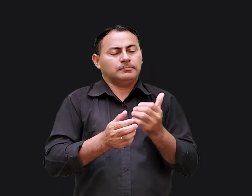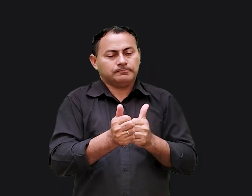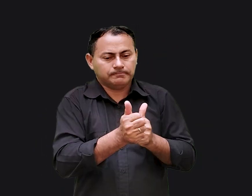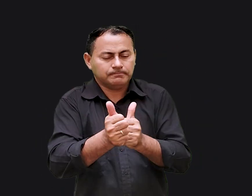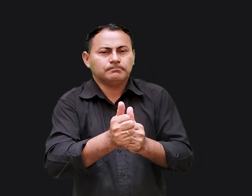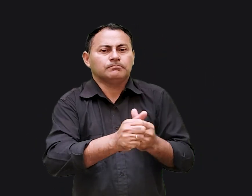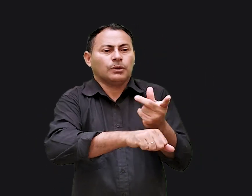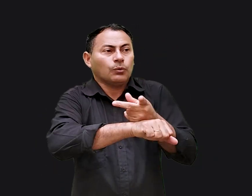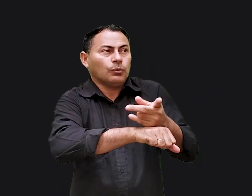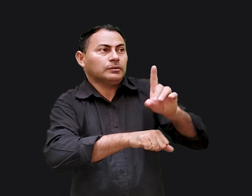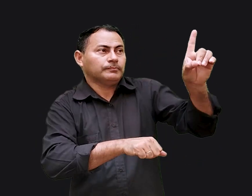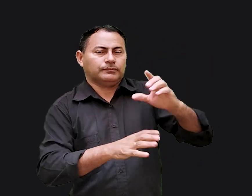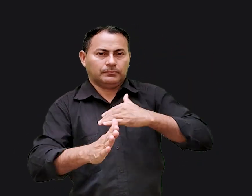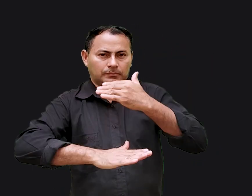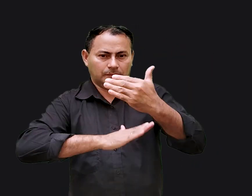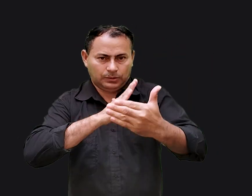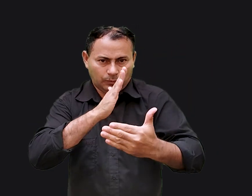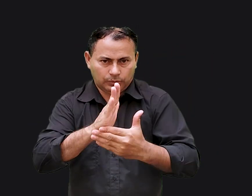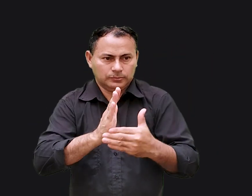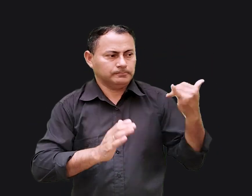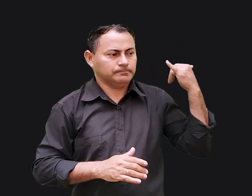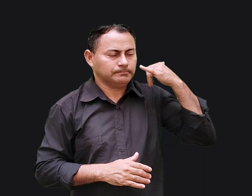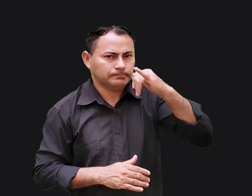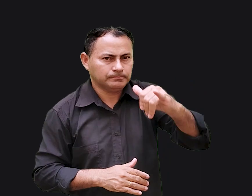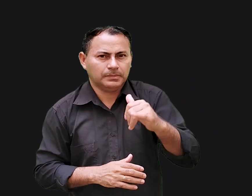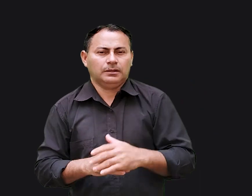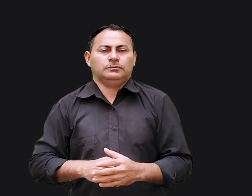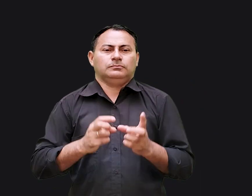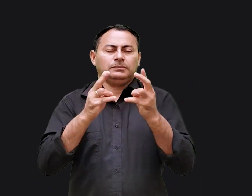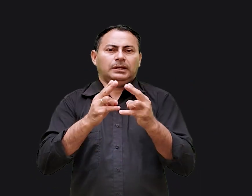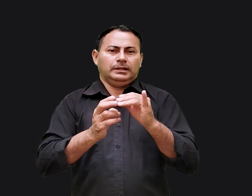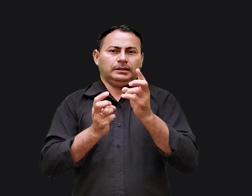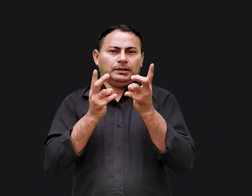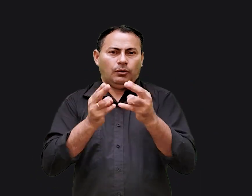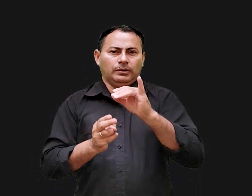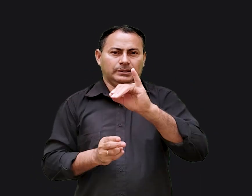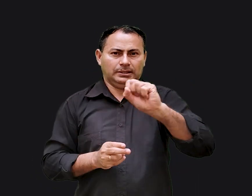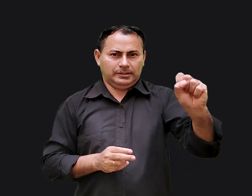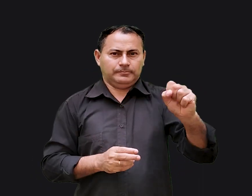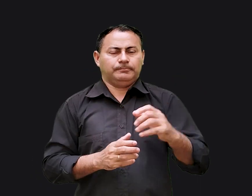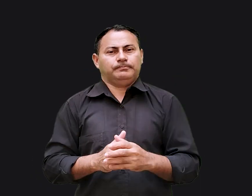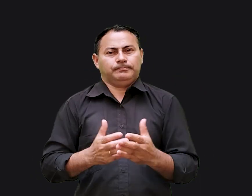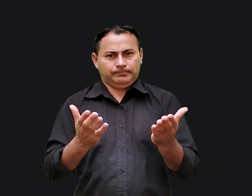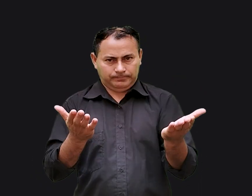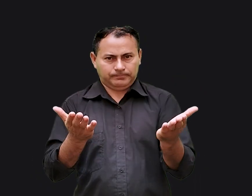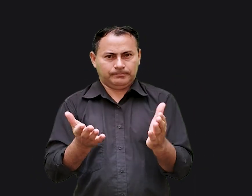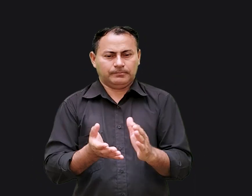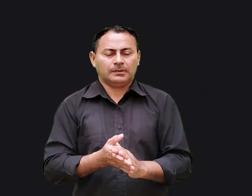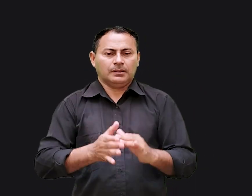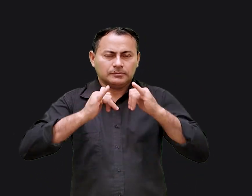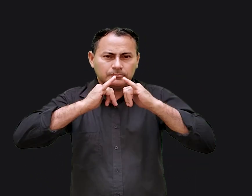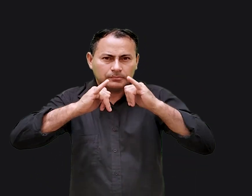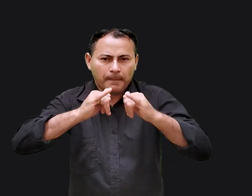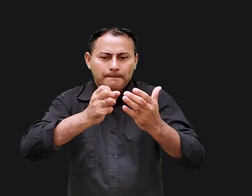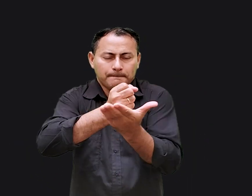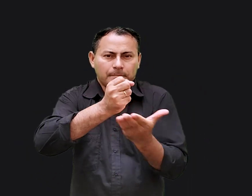buscam. Todos os profetas eram unânimes com Isaías nesta pregação básica